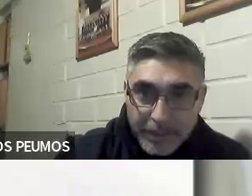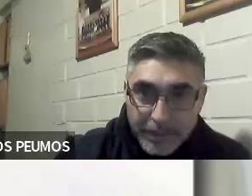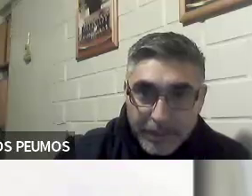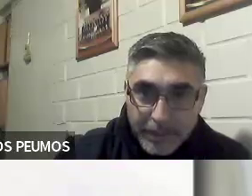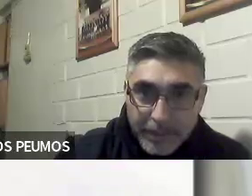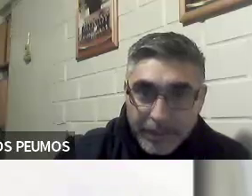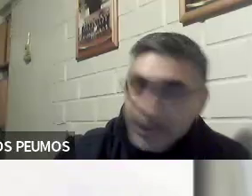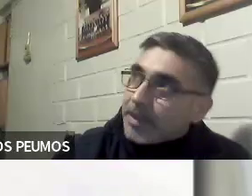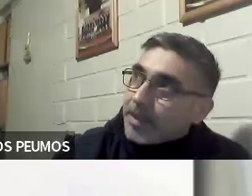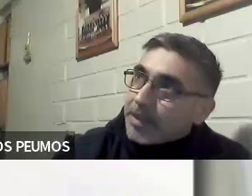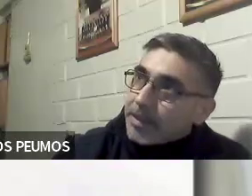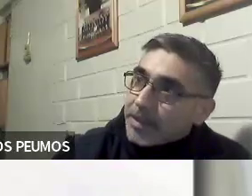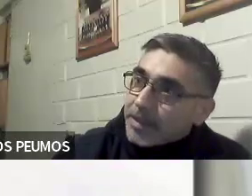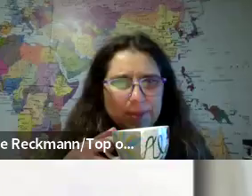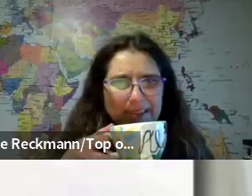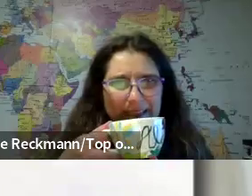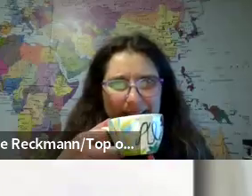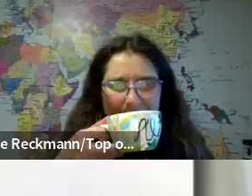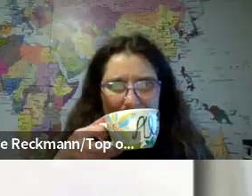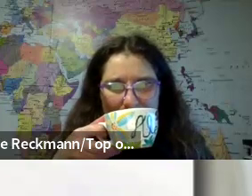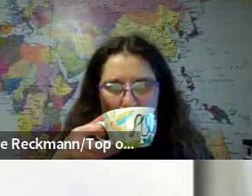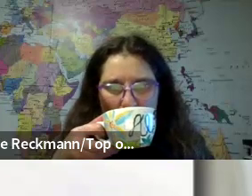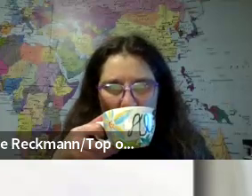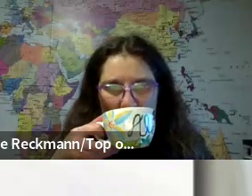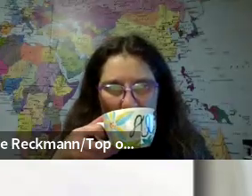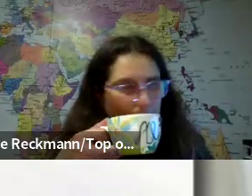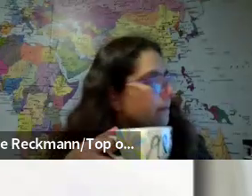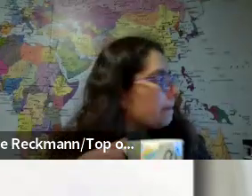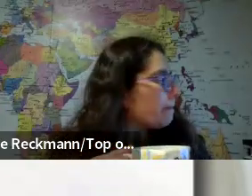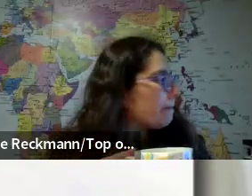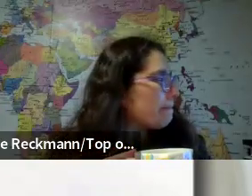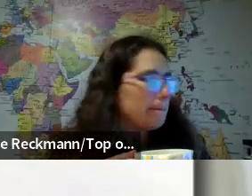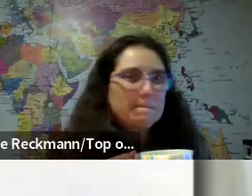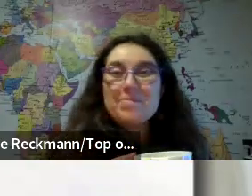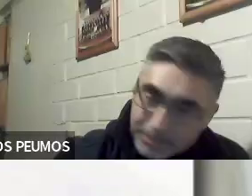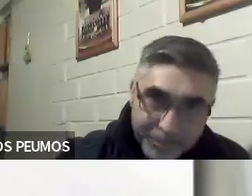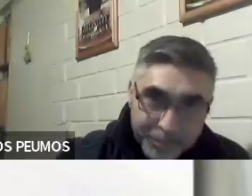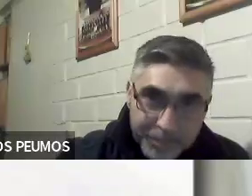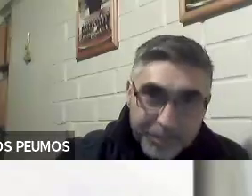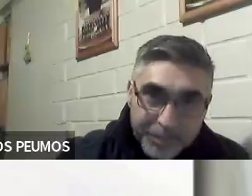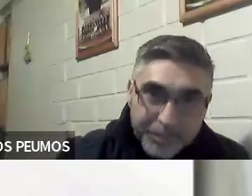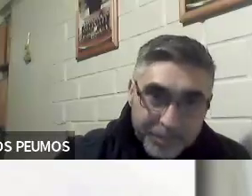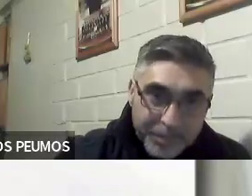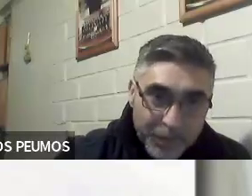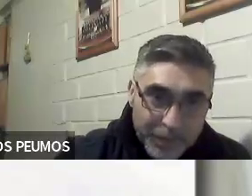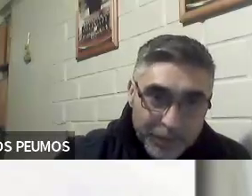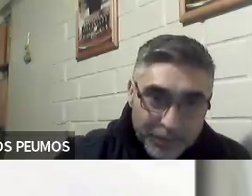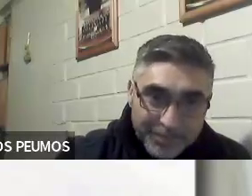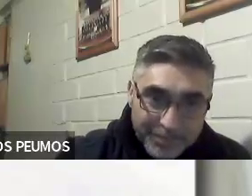Y ¿Cuál es la otra medida alternativa? Donación. donación. La donación. Muchas gracias,